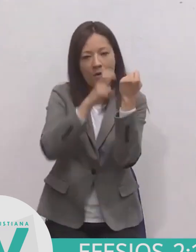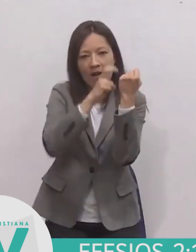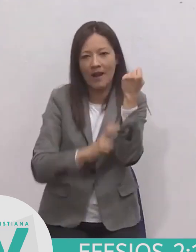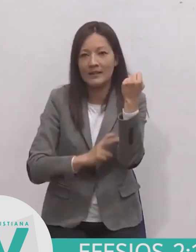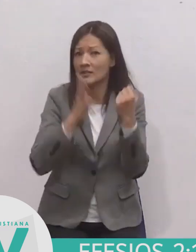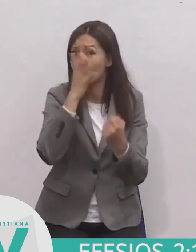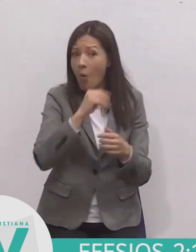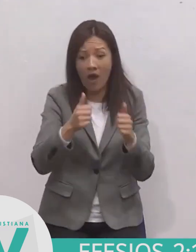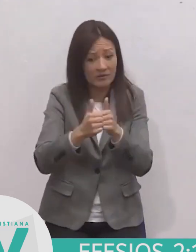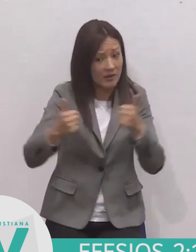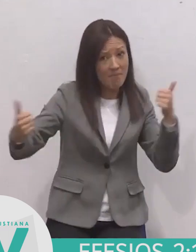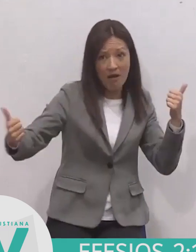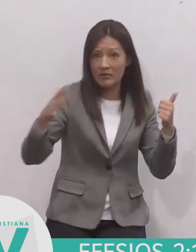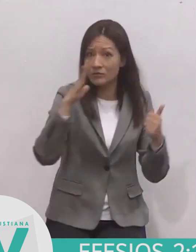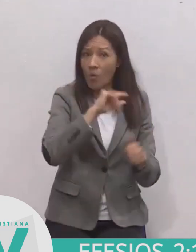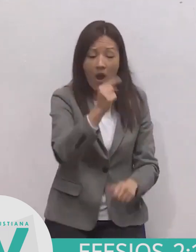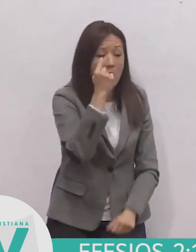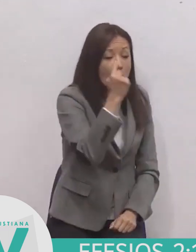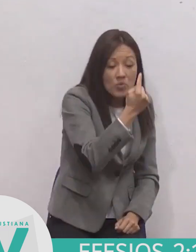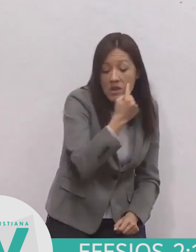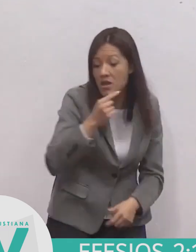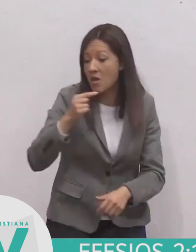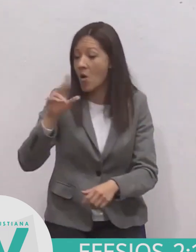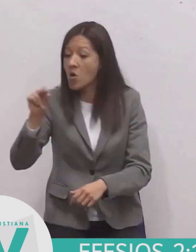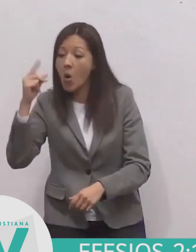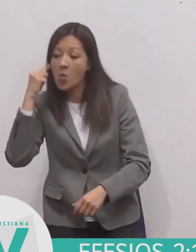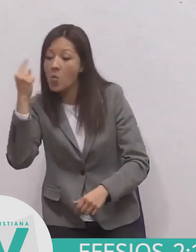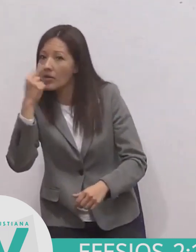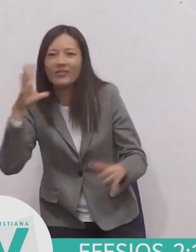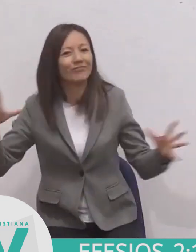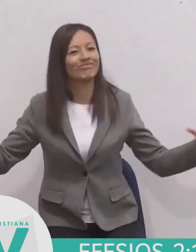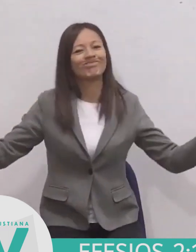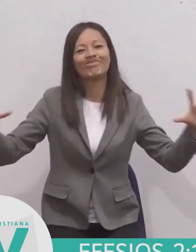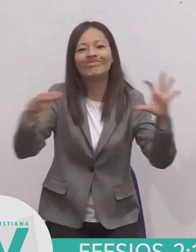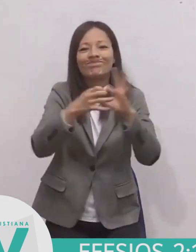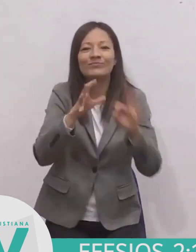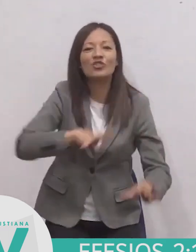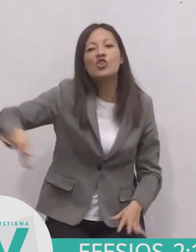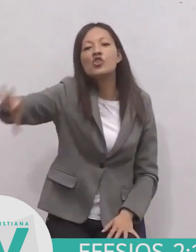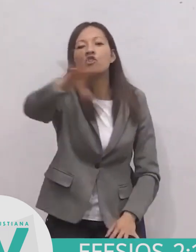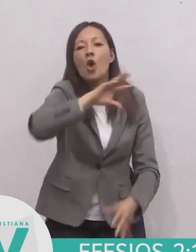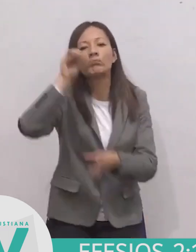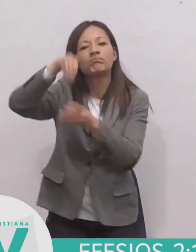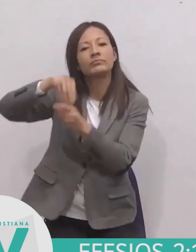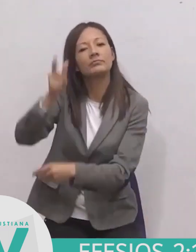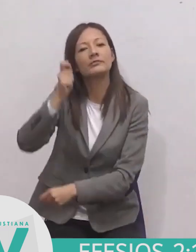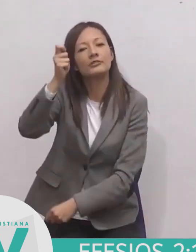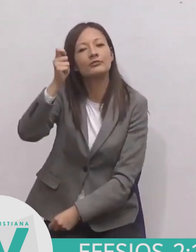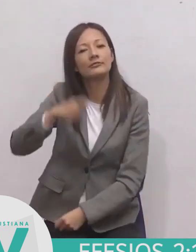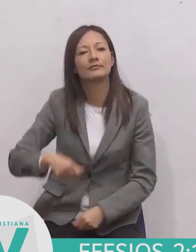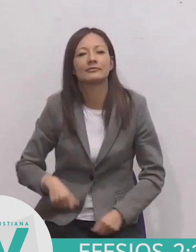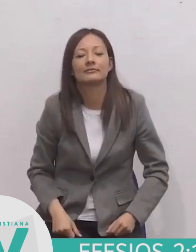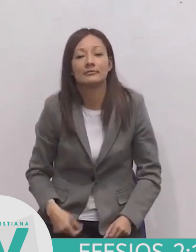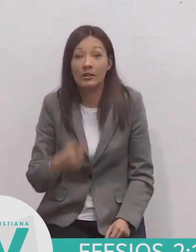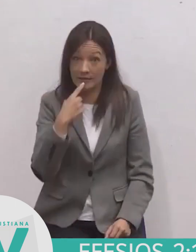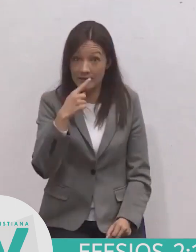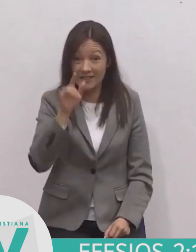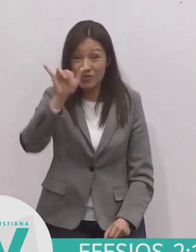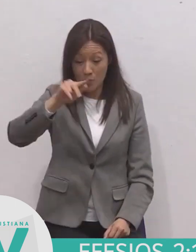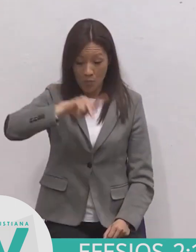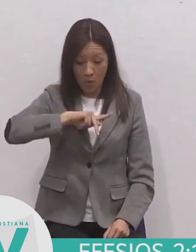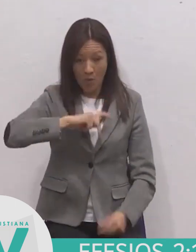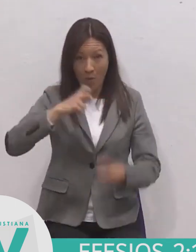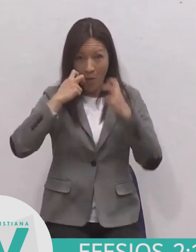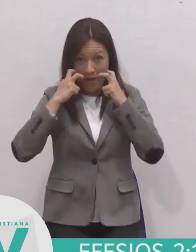hay separación, ya no hay judíos ni gentiles. Ahora todos somos de Cristo. Por eso dice aquí, aboliendo en su